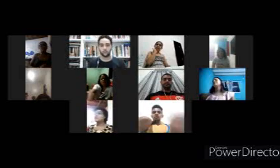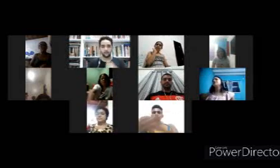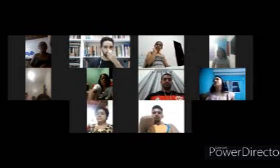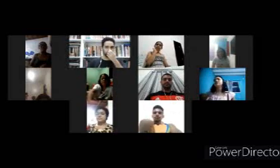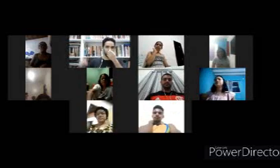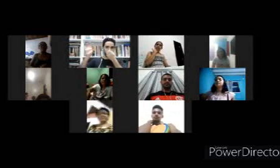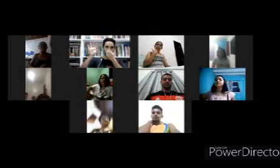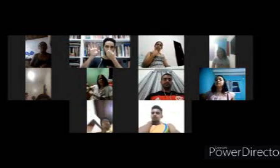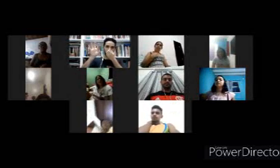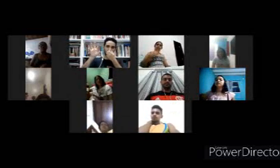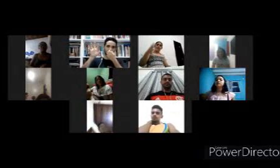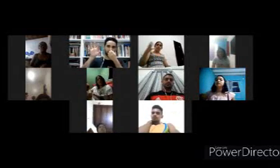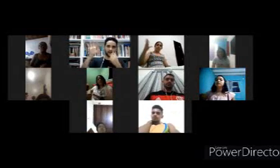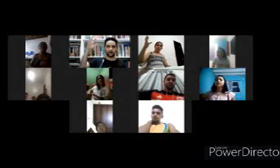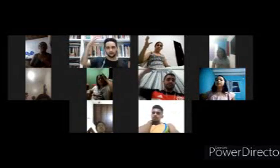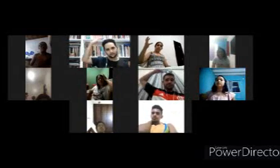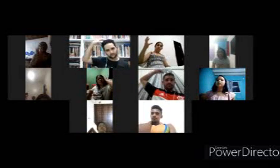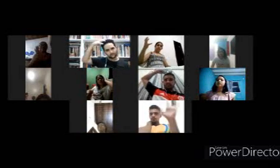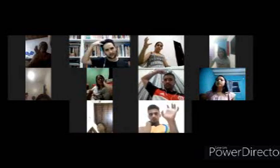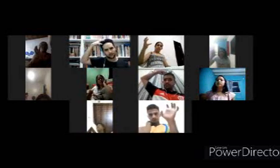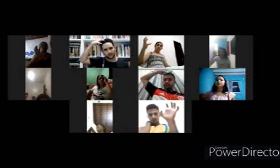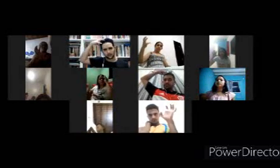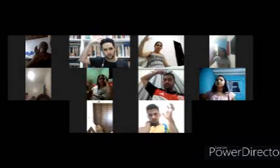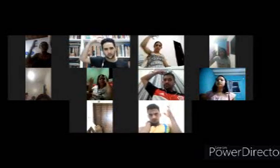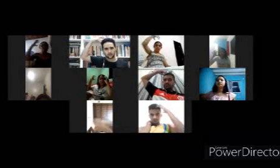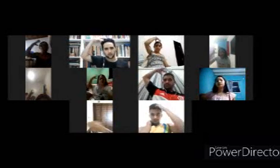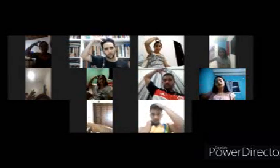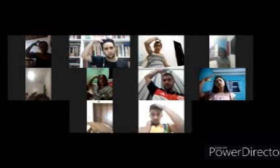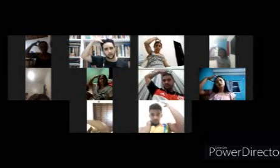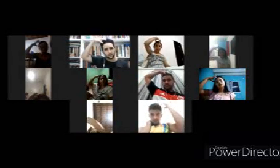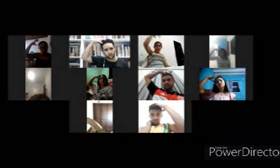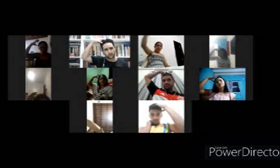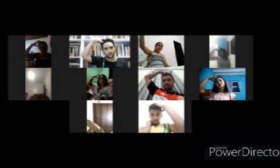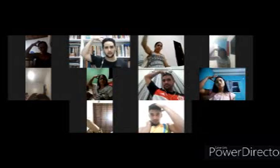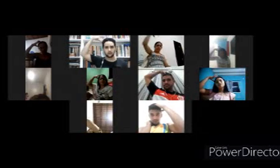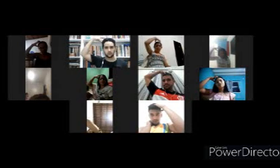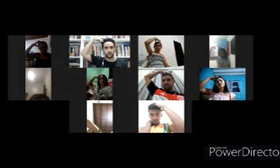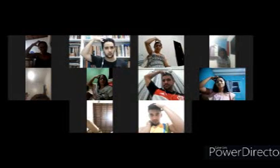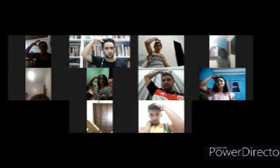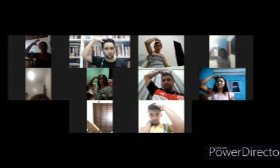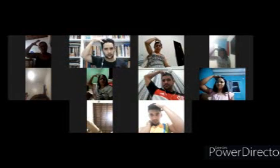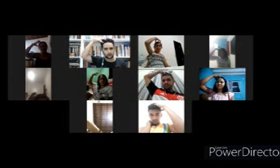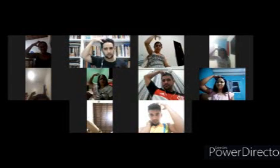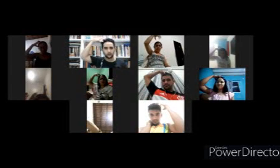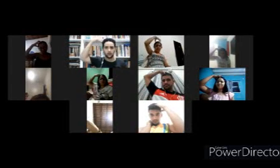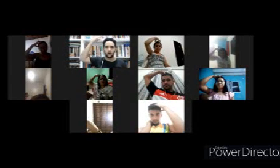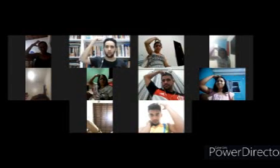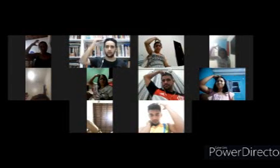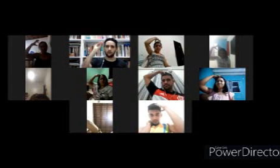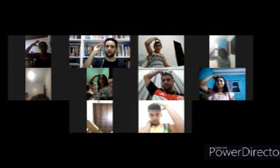Culpa. A mão engarra na cabeça, como se estivesse botando um peso na cabeça, eu estou me sentindo culpado. Ou também pode